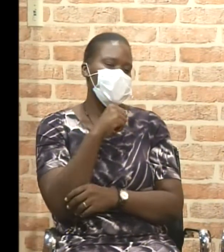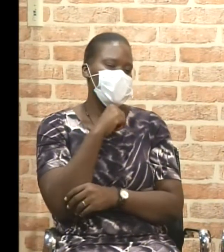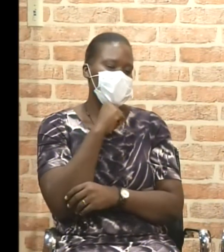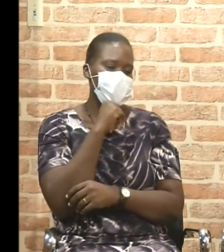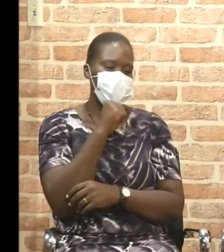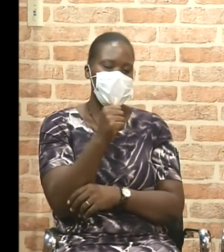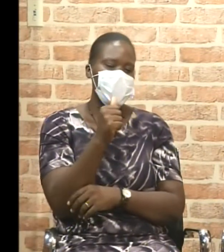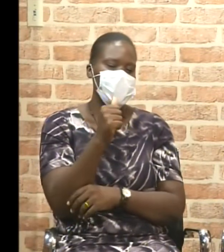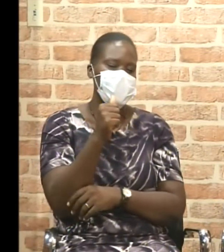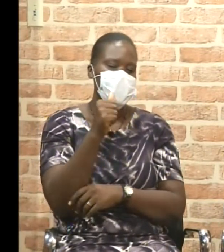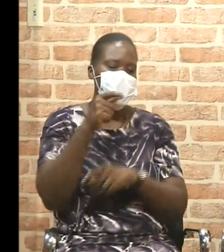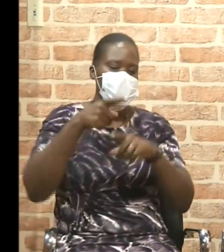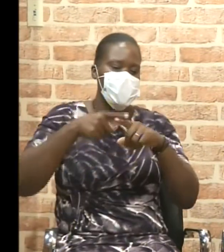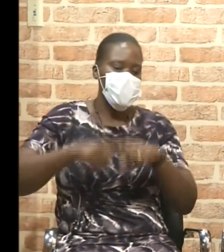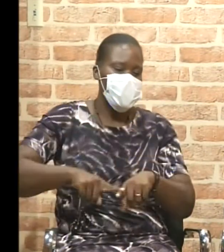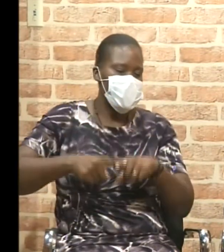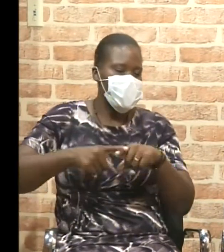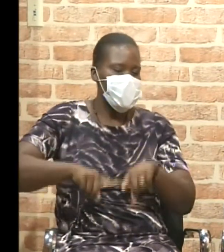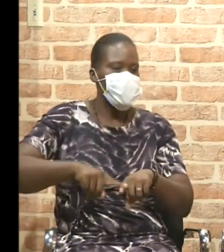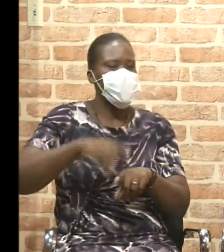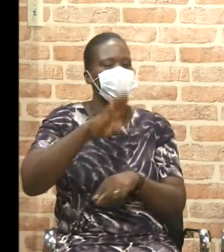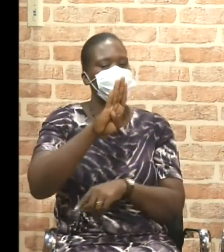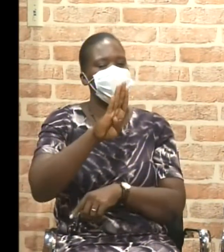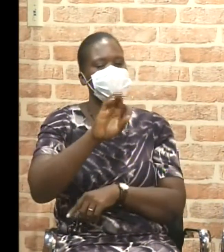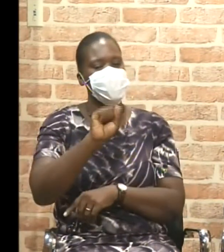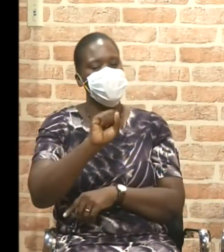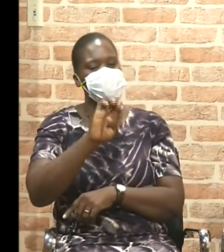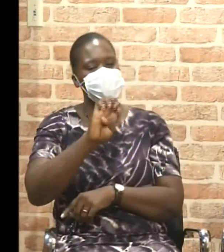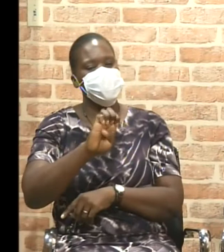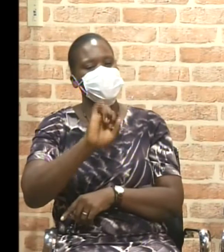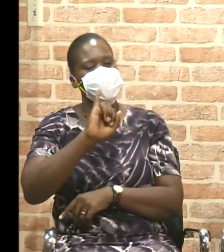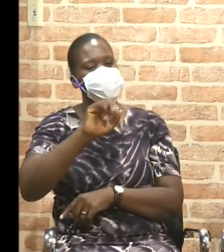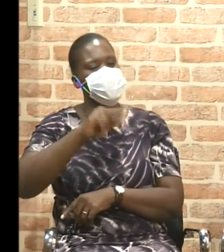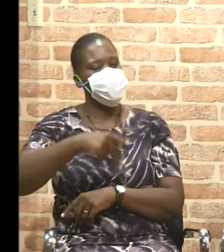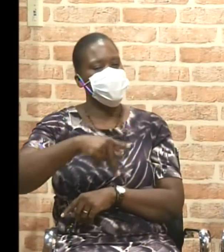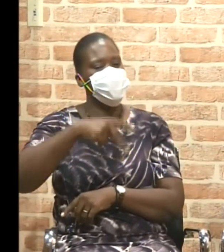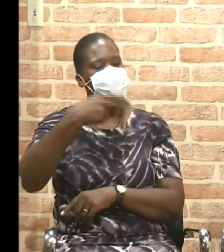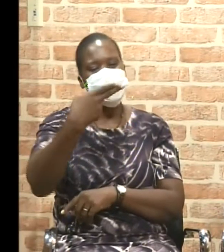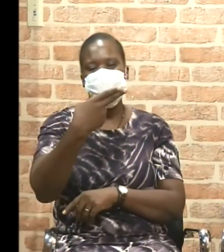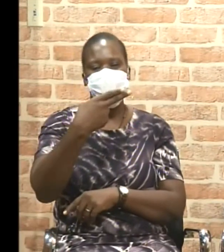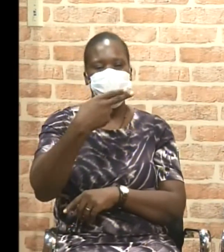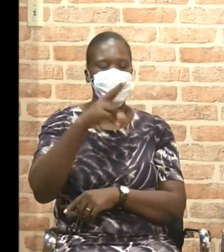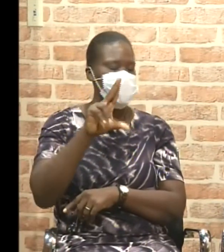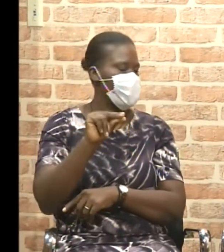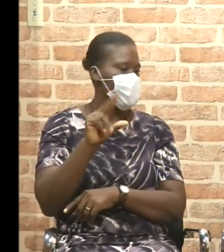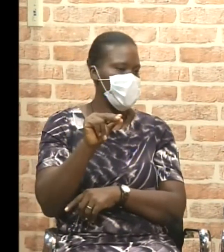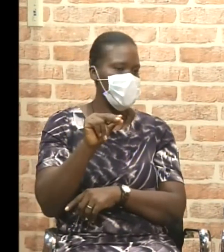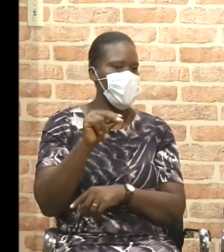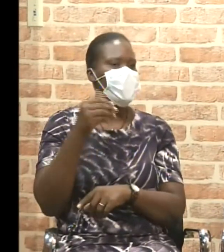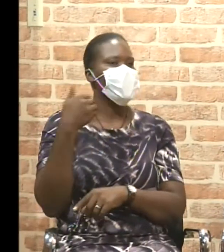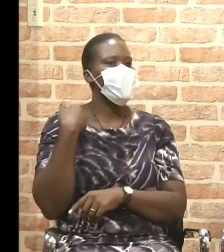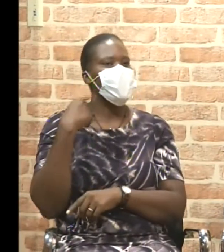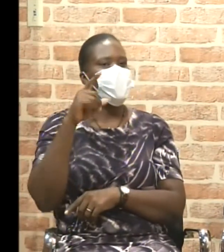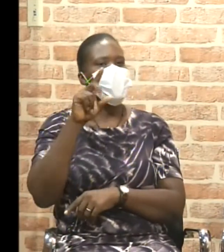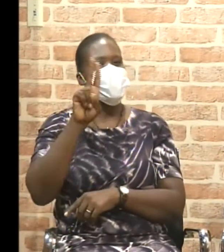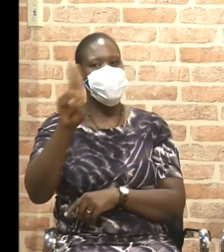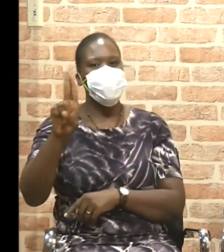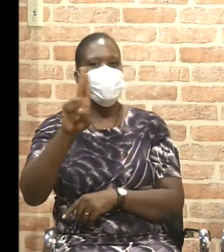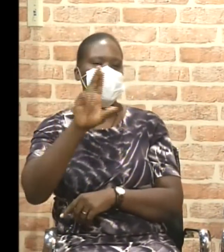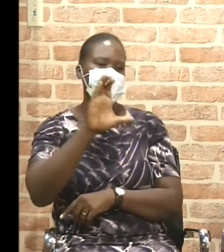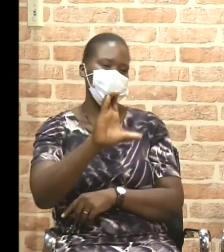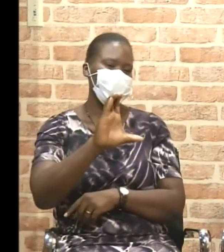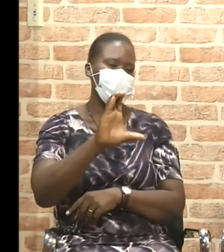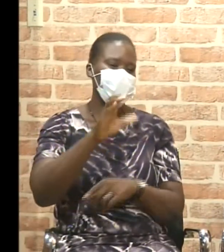directement de BCF. Parce que c'est tout un processus. Maintenant, c'est à peu près 200 jeunes, inclus 50 personnes